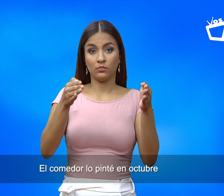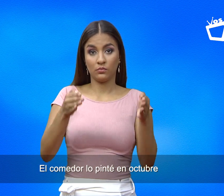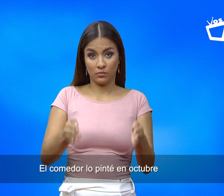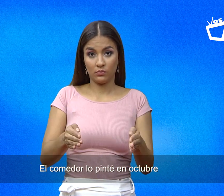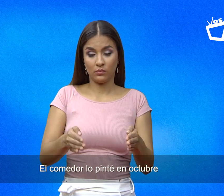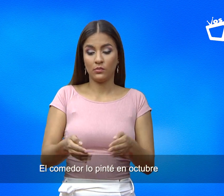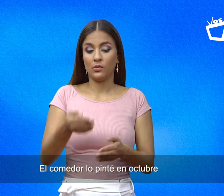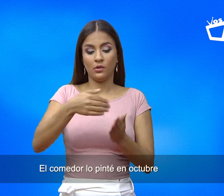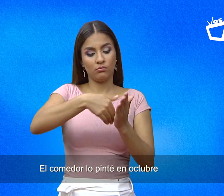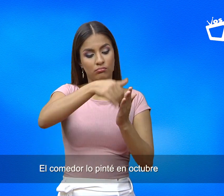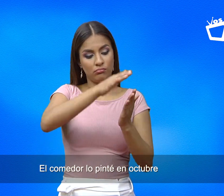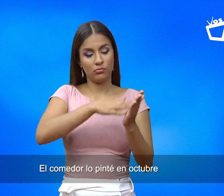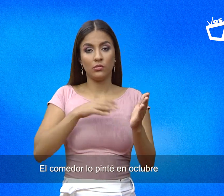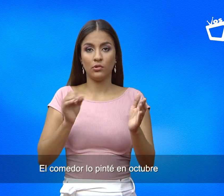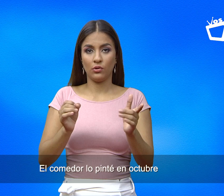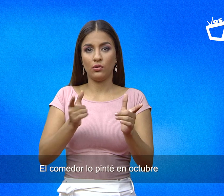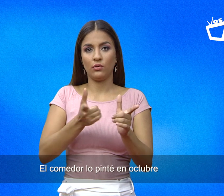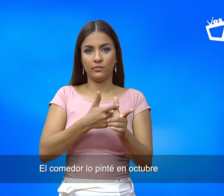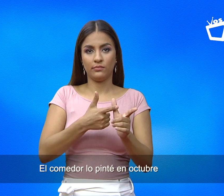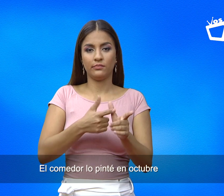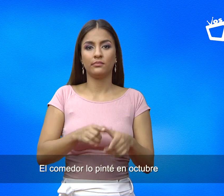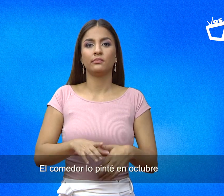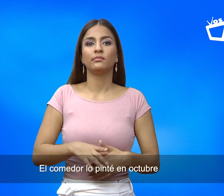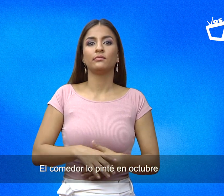y el comedor lo pinté en octubre